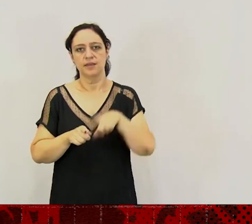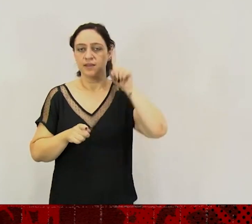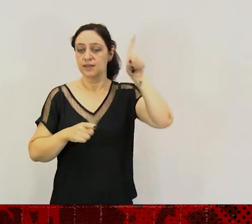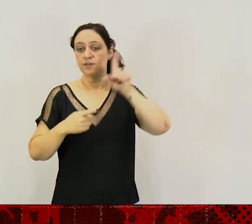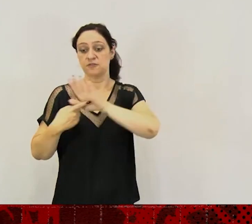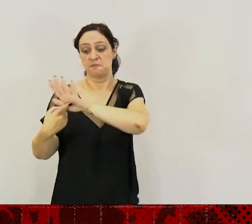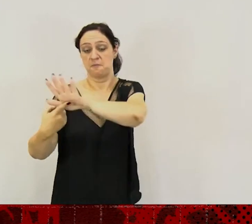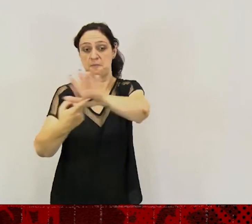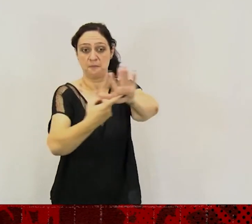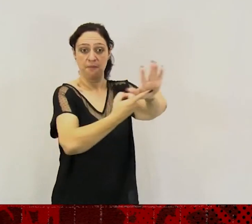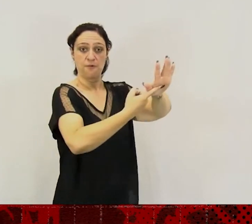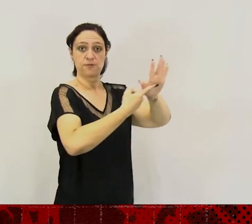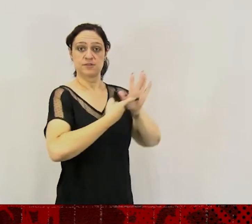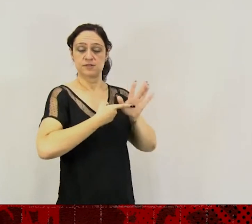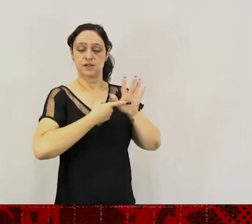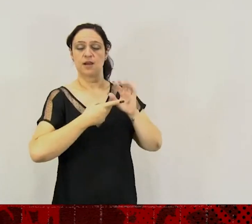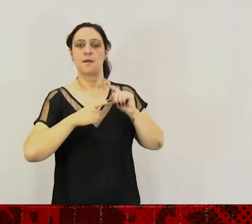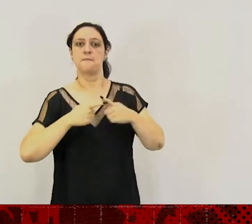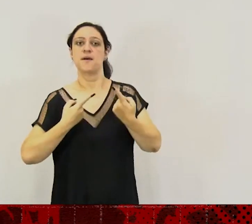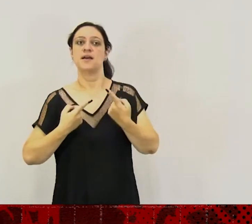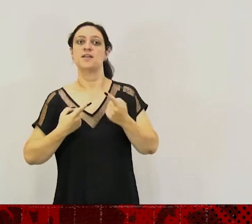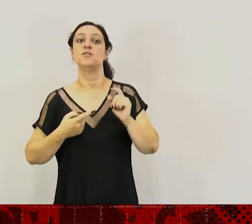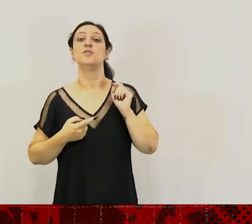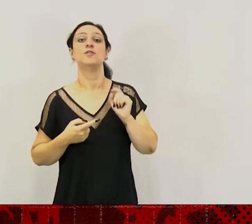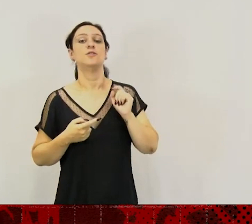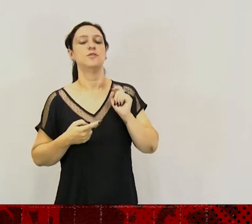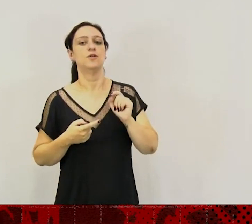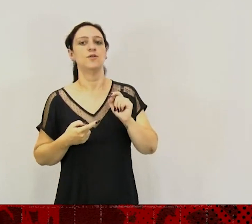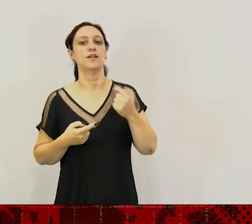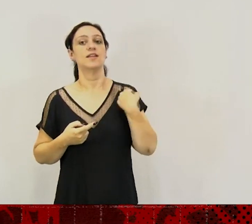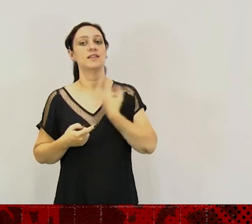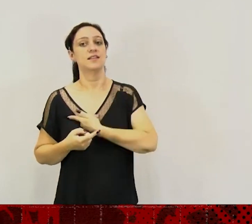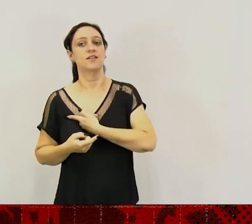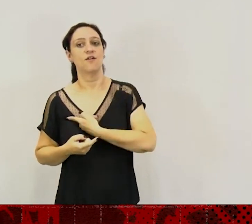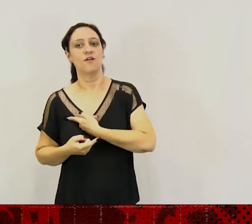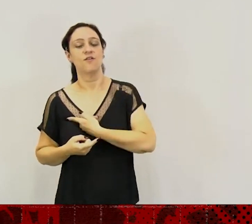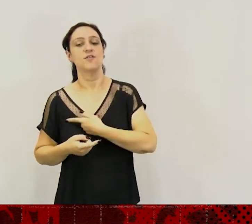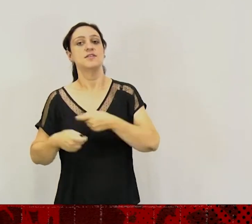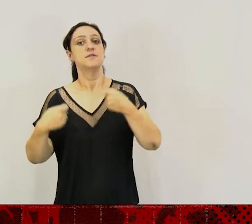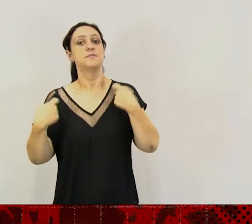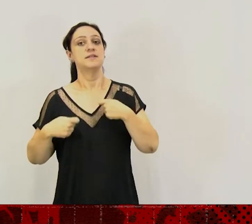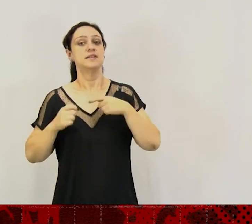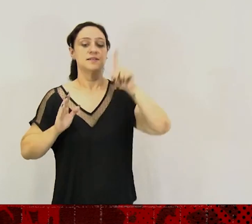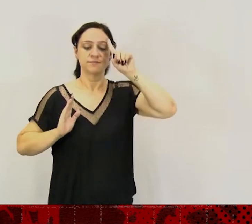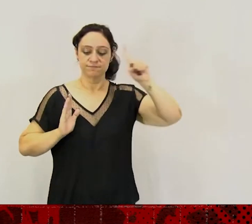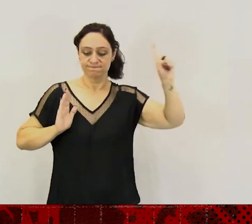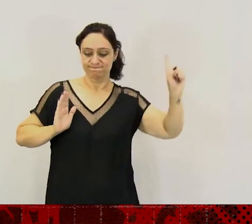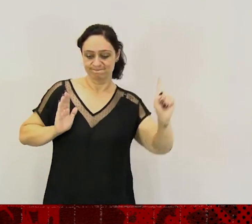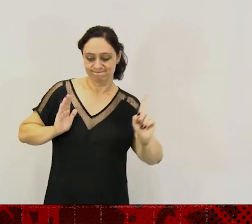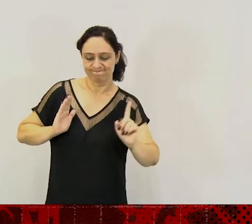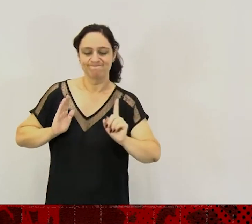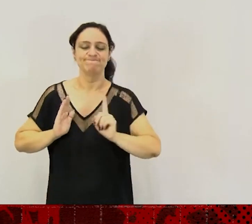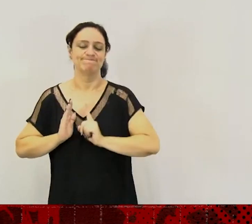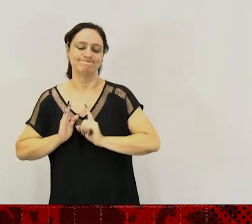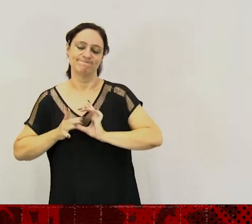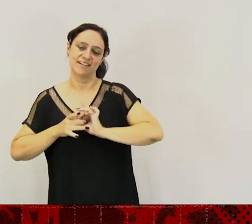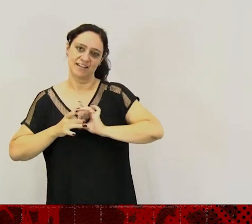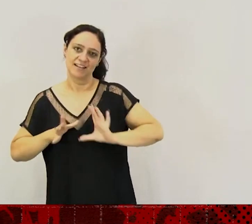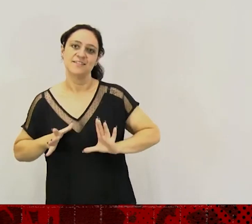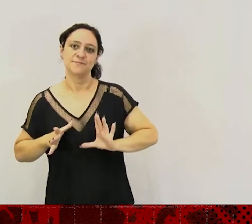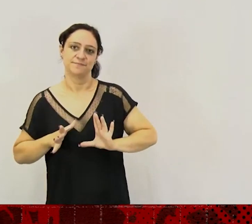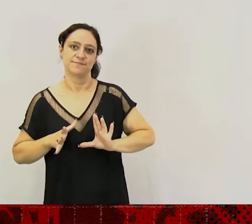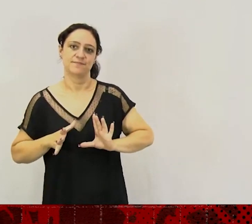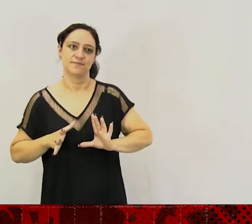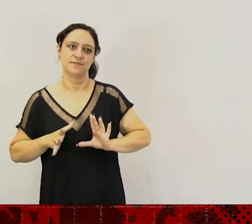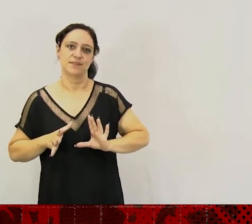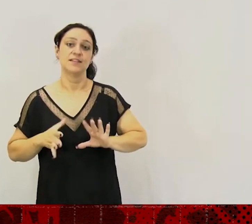para o universo todo. Mas mais do que isso, Deus quer morar em você. Então o que